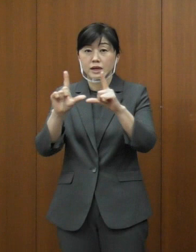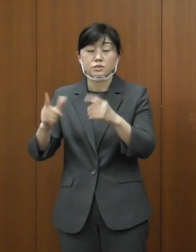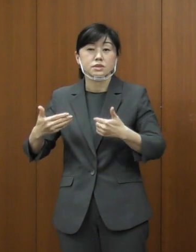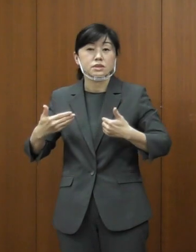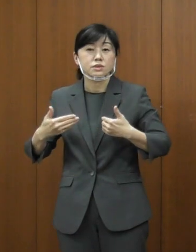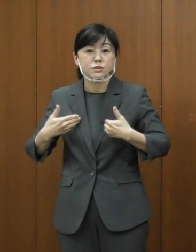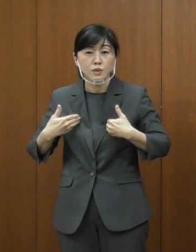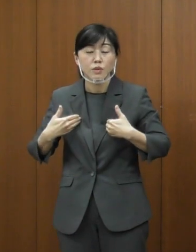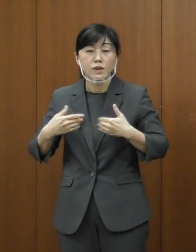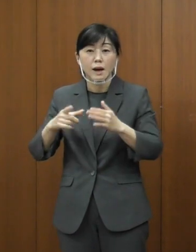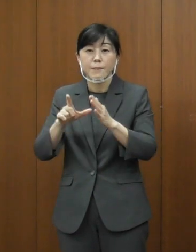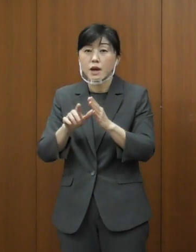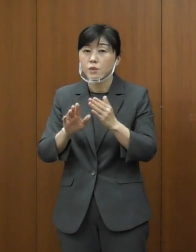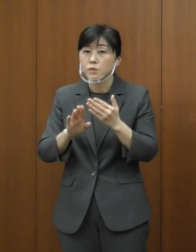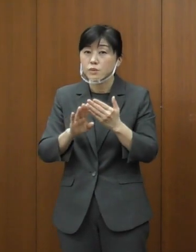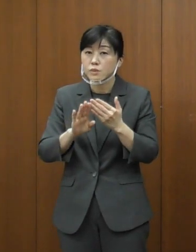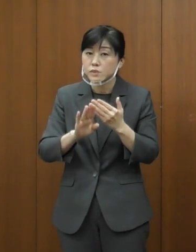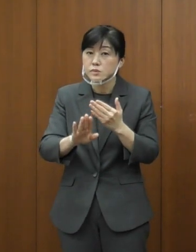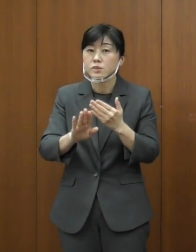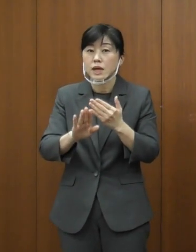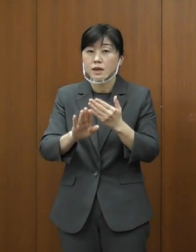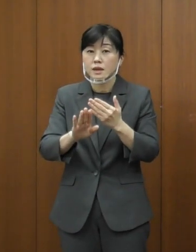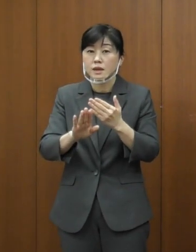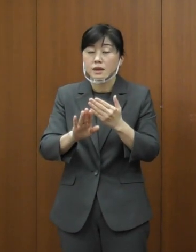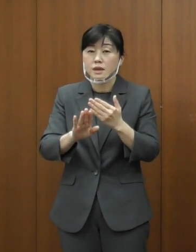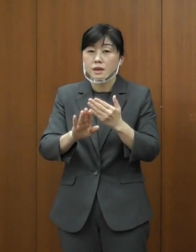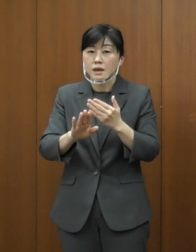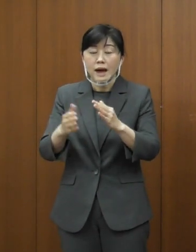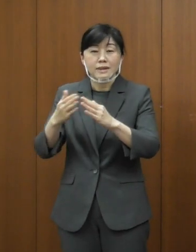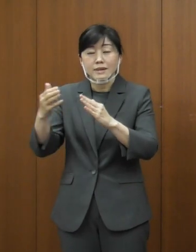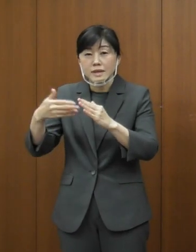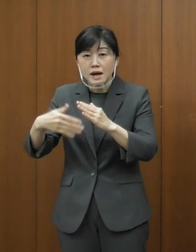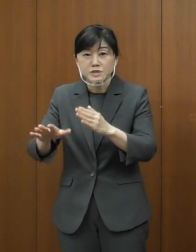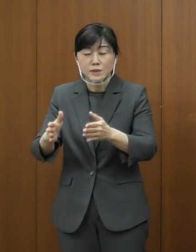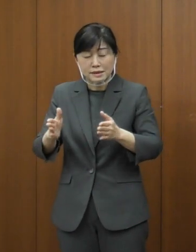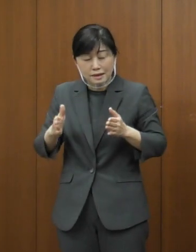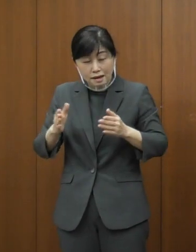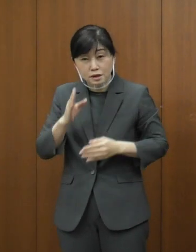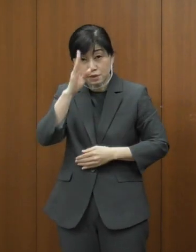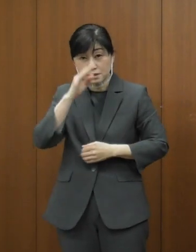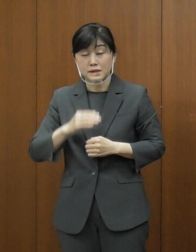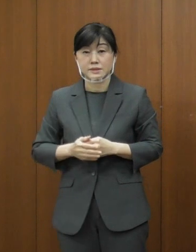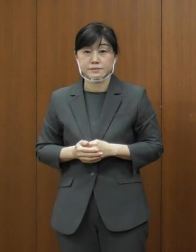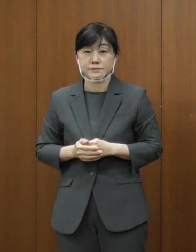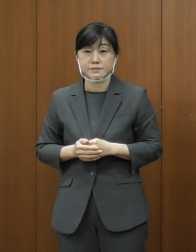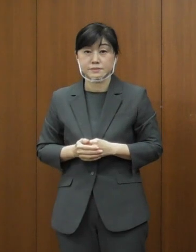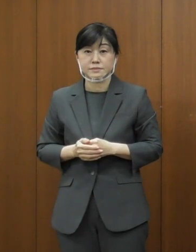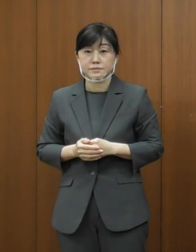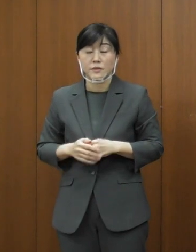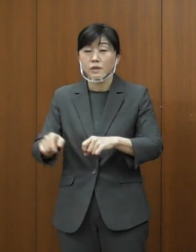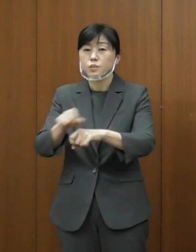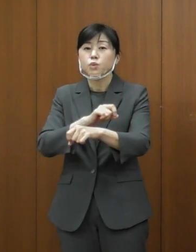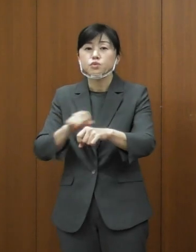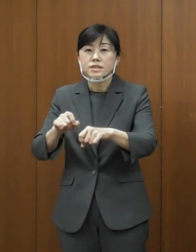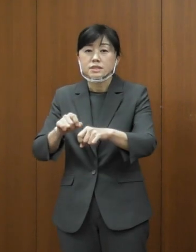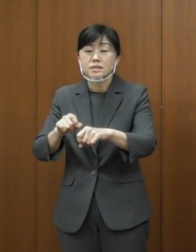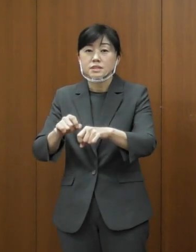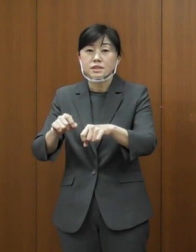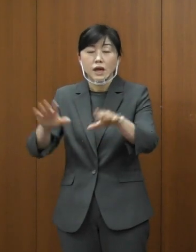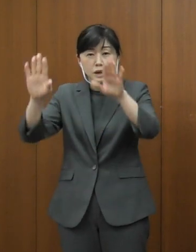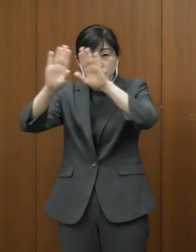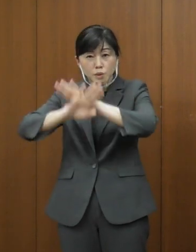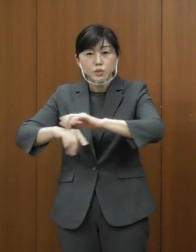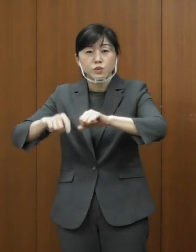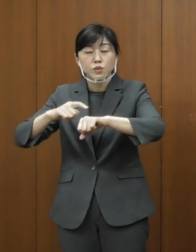な場合を除いて、できる限り外出は控えてください。とりわけ8時以